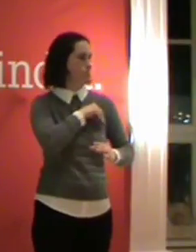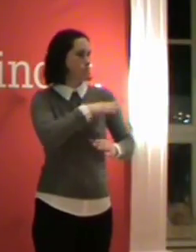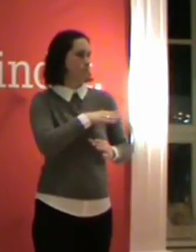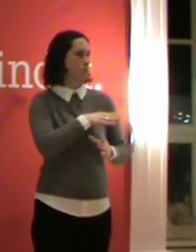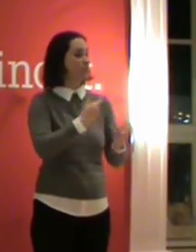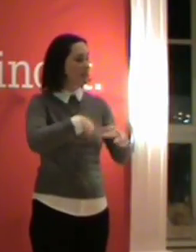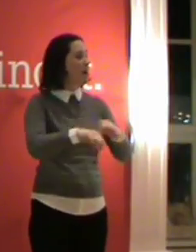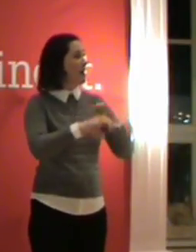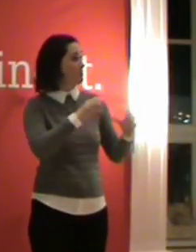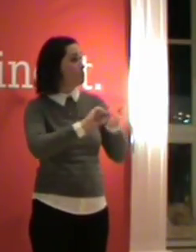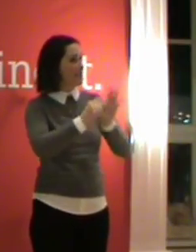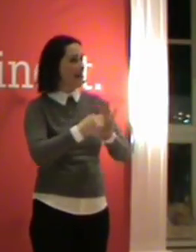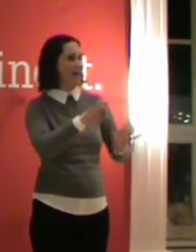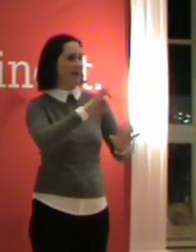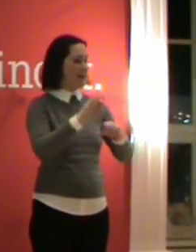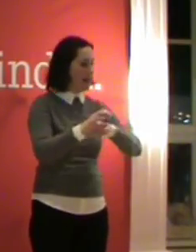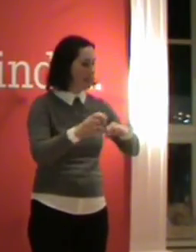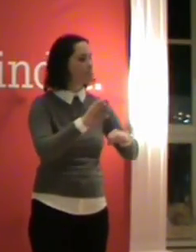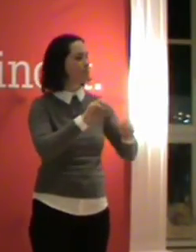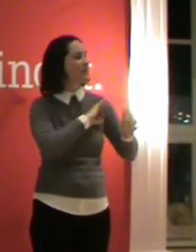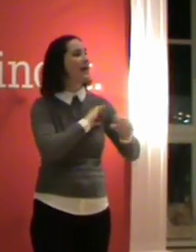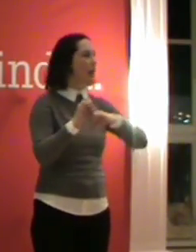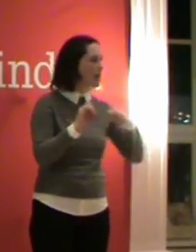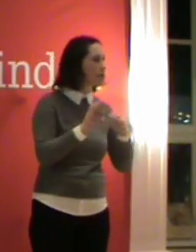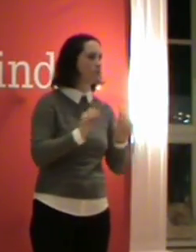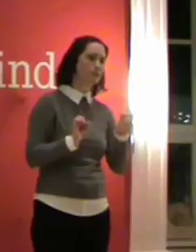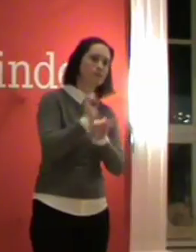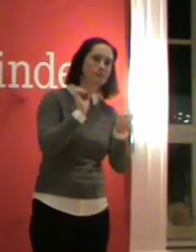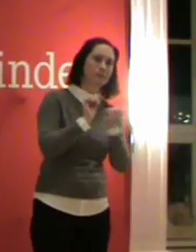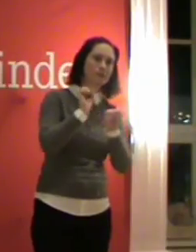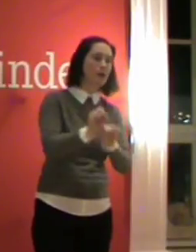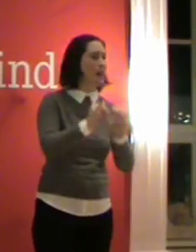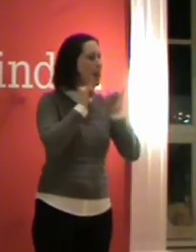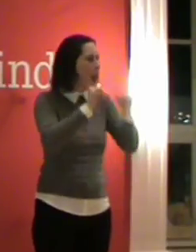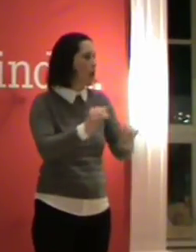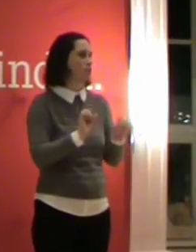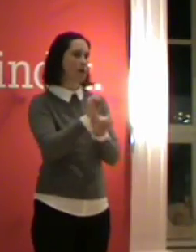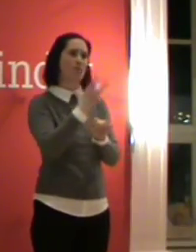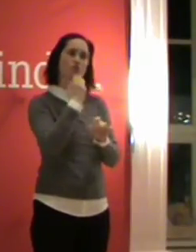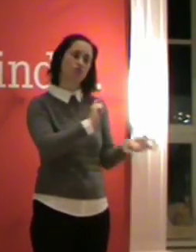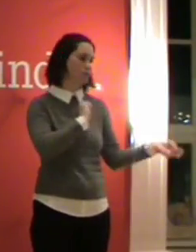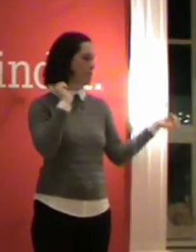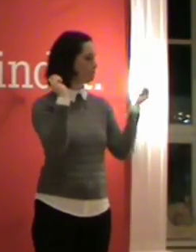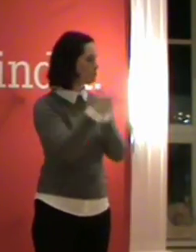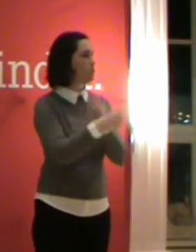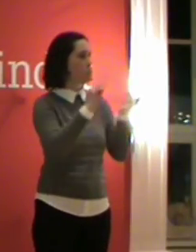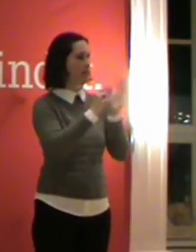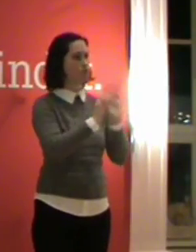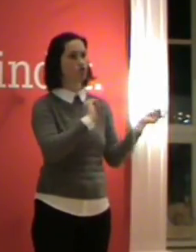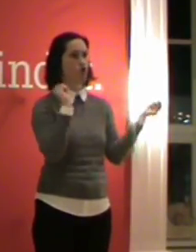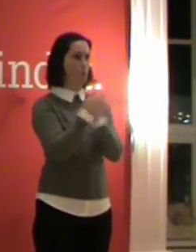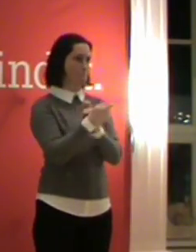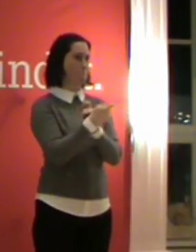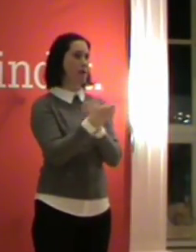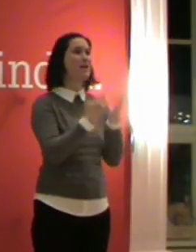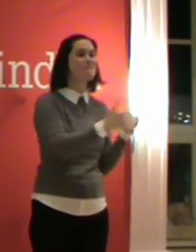Linken, das nicht nur anzusprechen, sondern ganz laut deutlich zu machen, dass wir da einen Wechsel in der Politik brauchen. Und